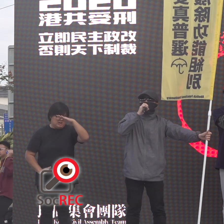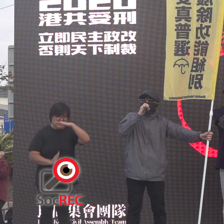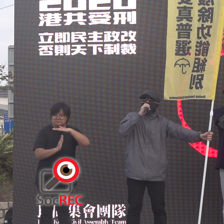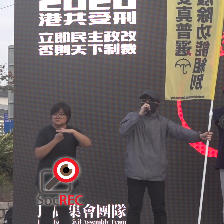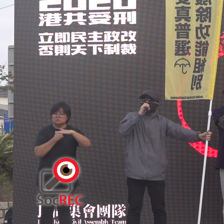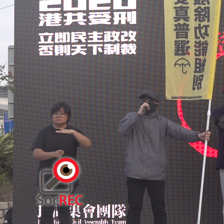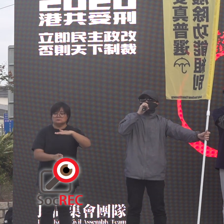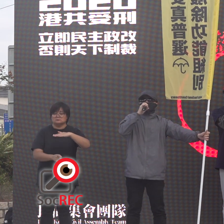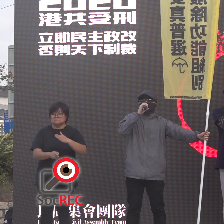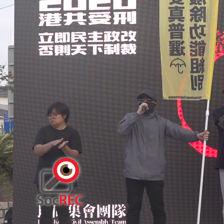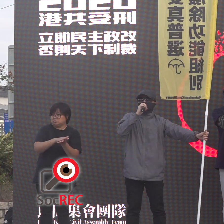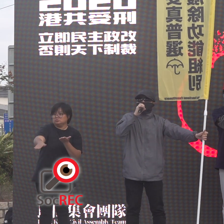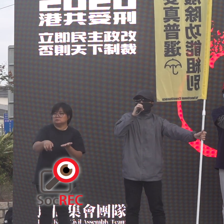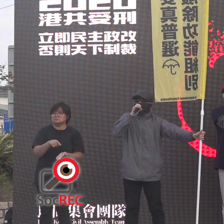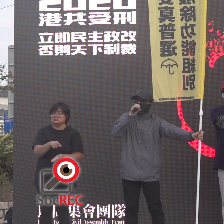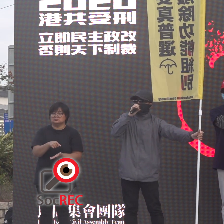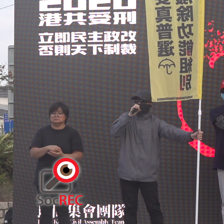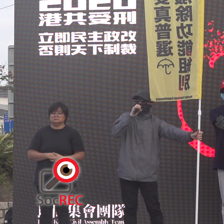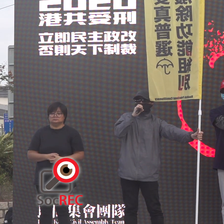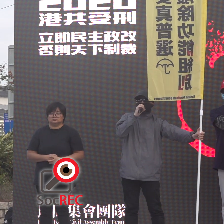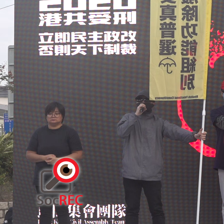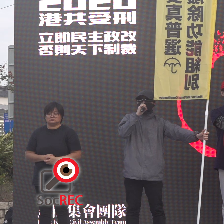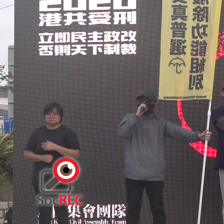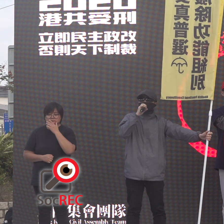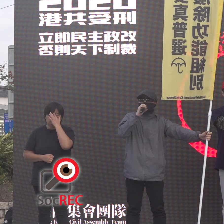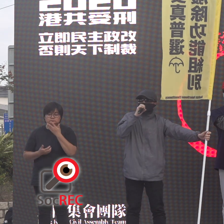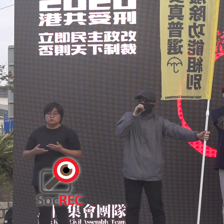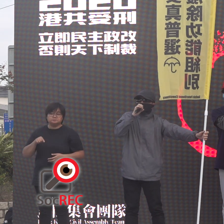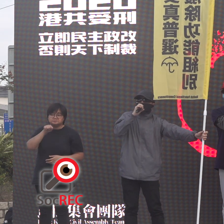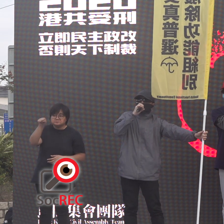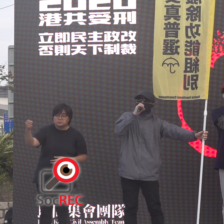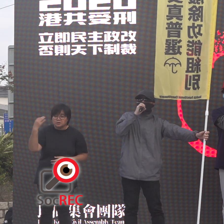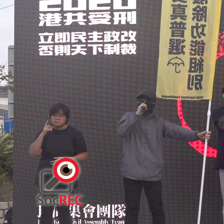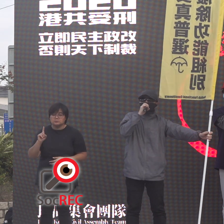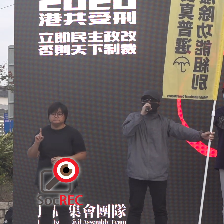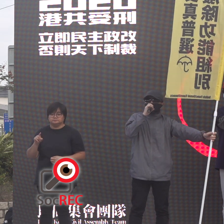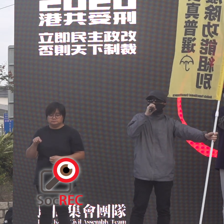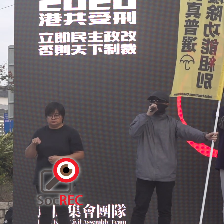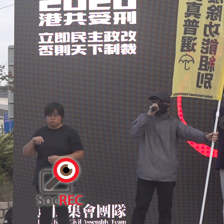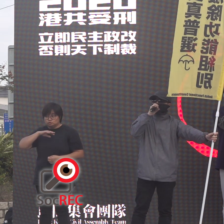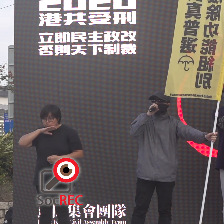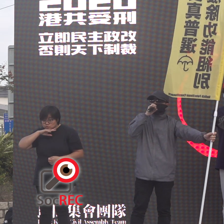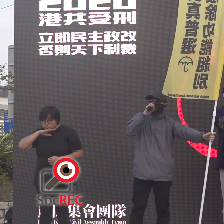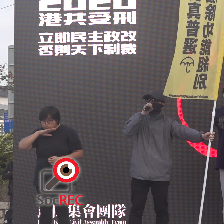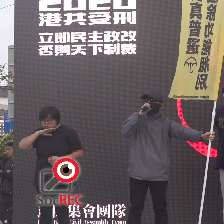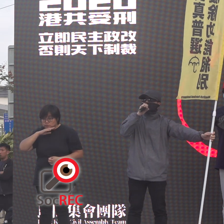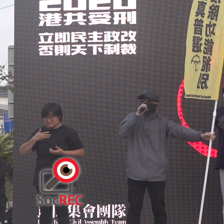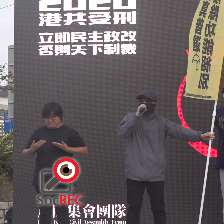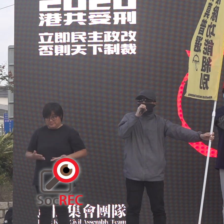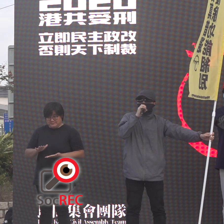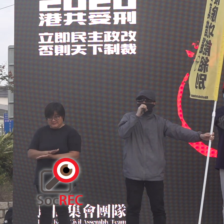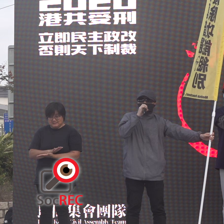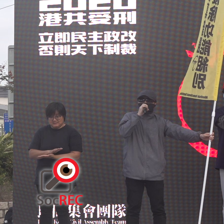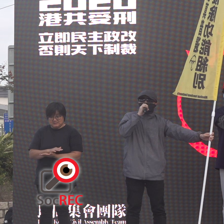別。也都有或者有朋友會說，如果今年我們不能夠普選，那怎麼